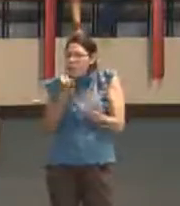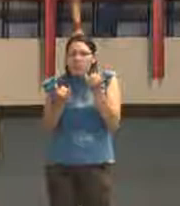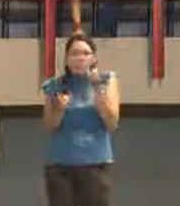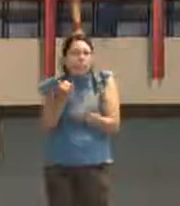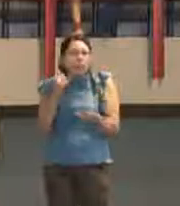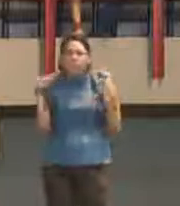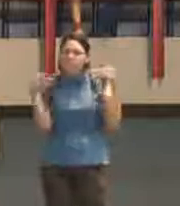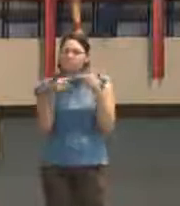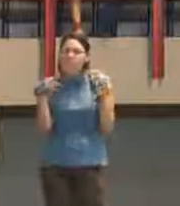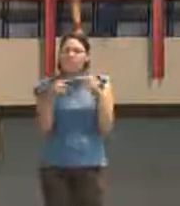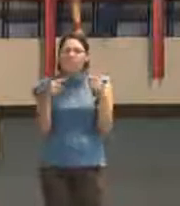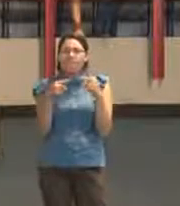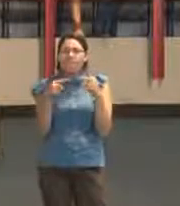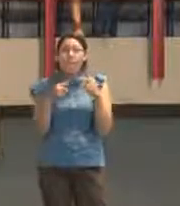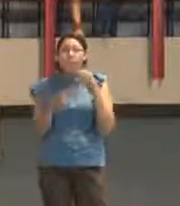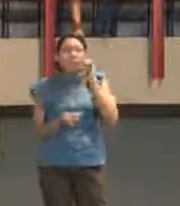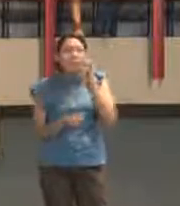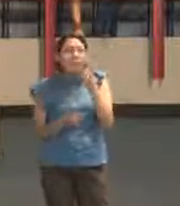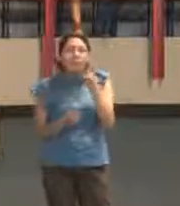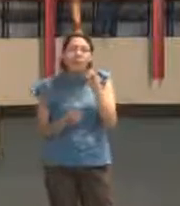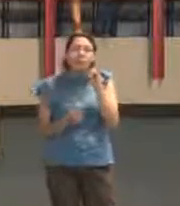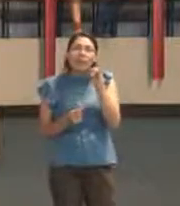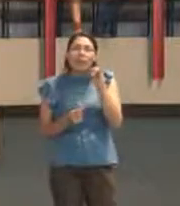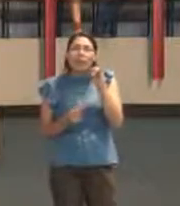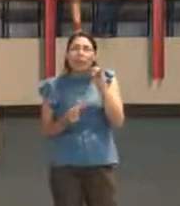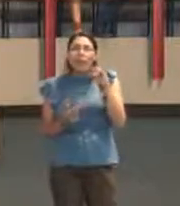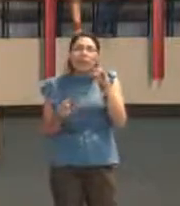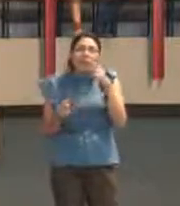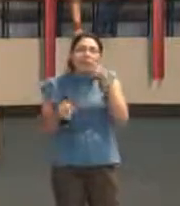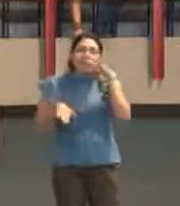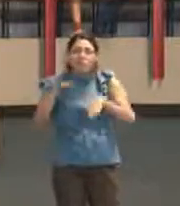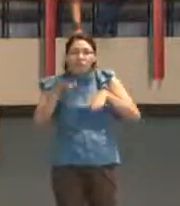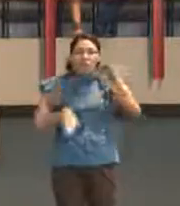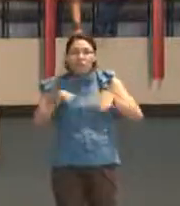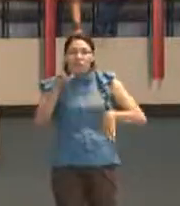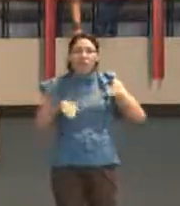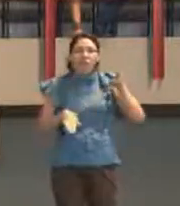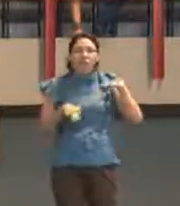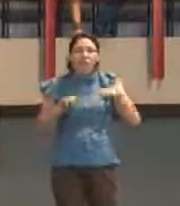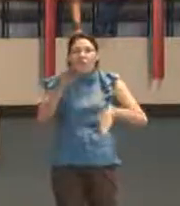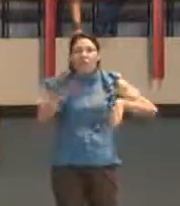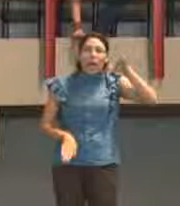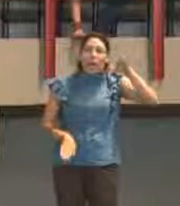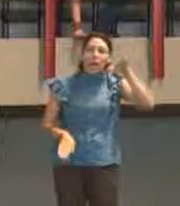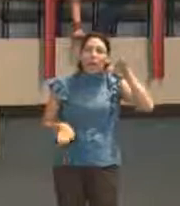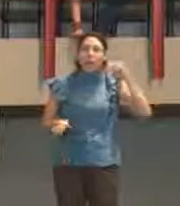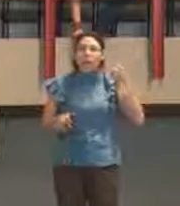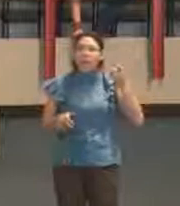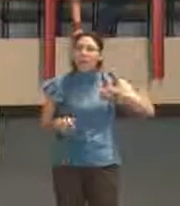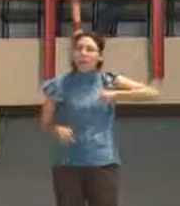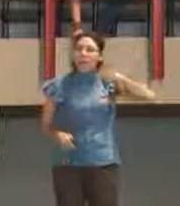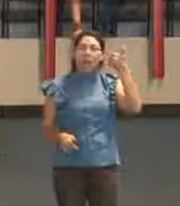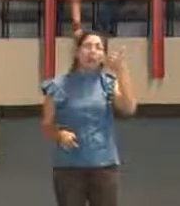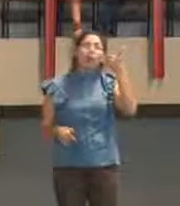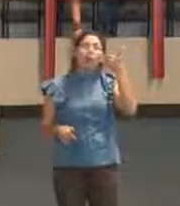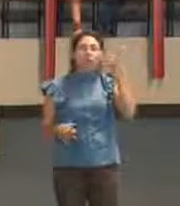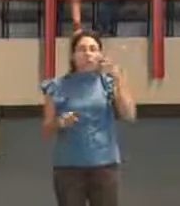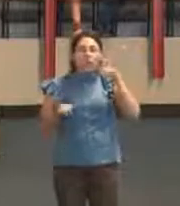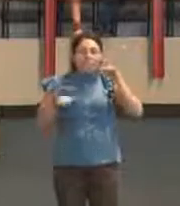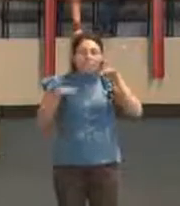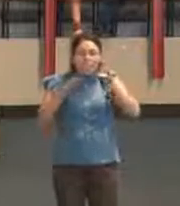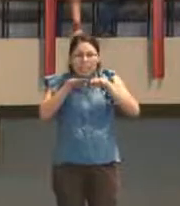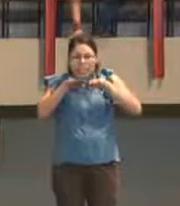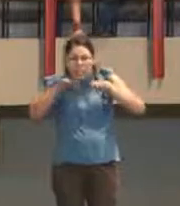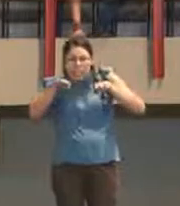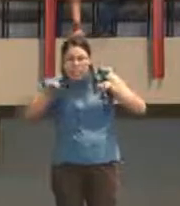ligadas. Quanto menor o desvio, melhor. Quanto menor o desvio, melhor.